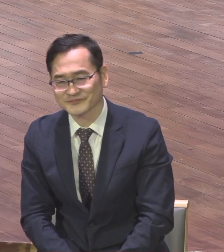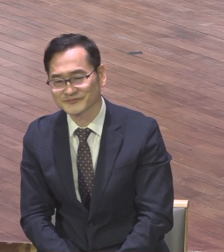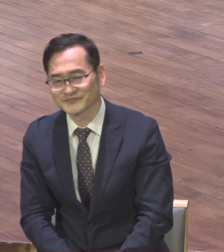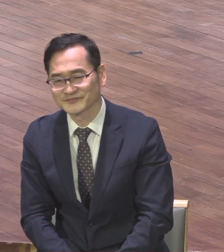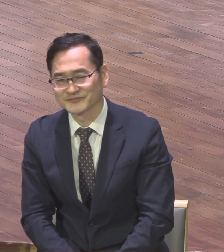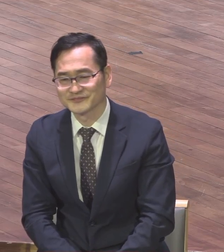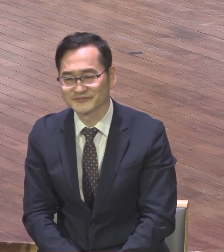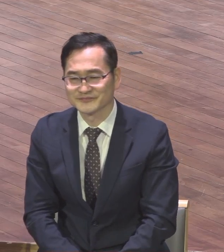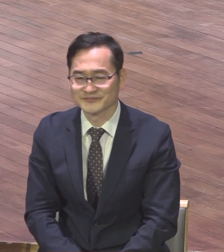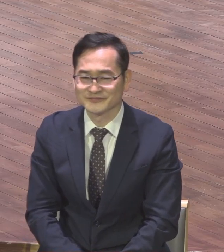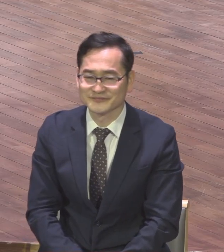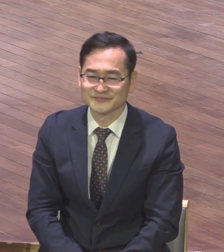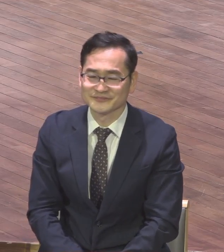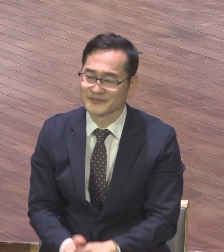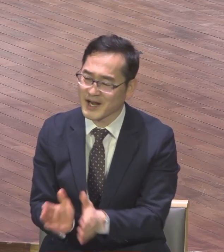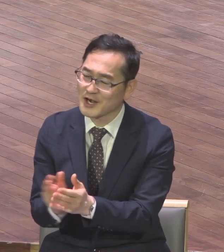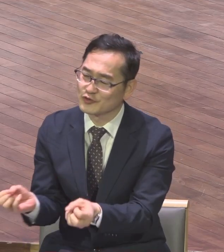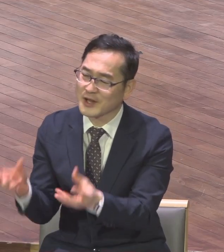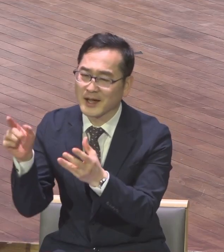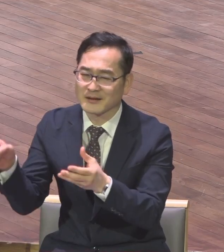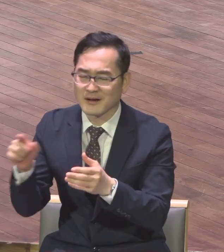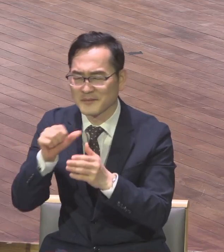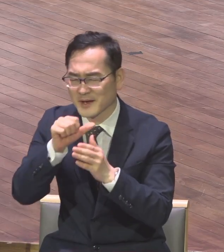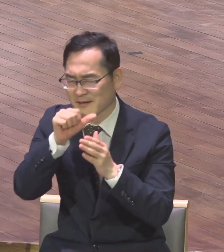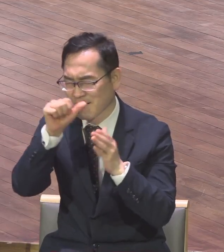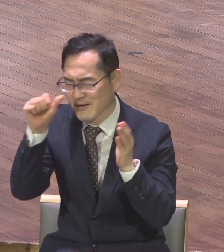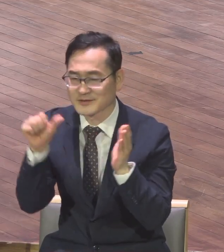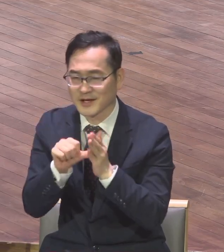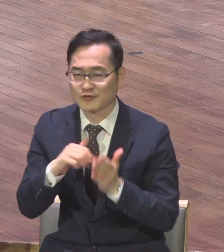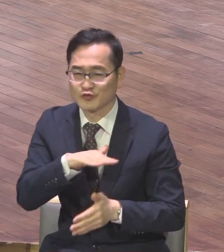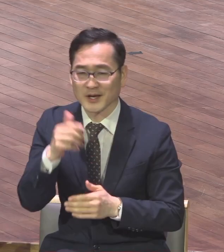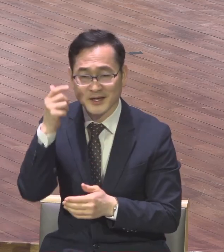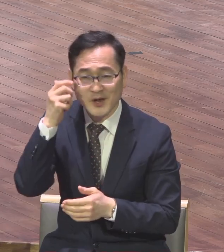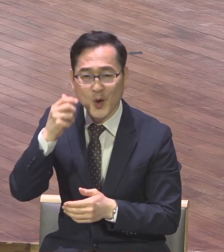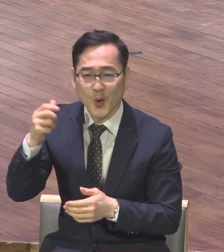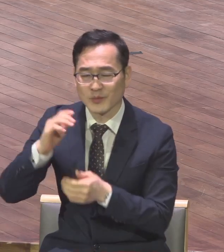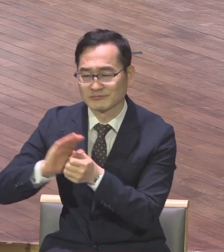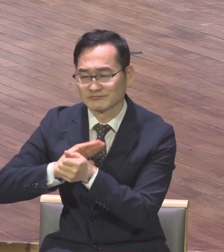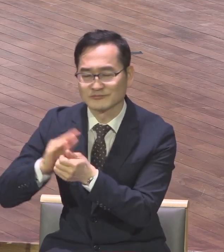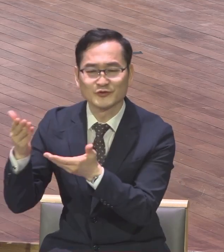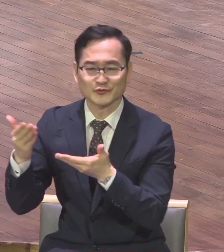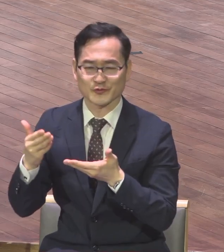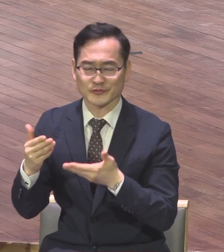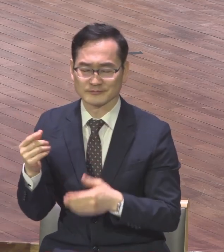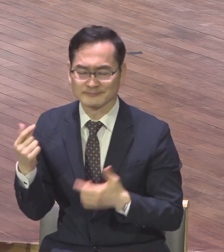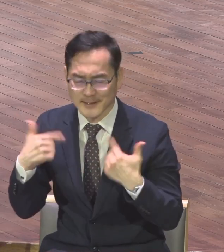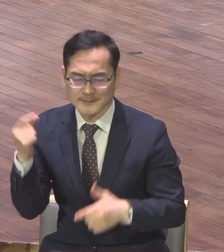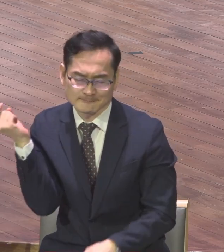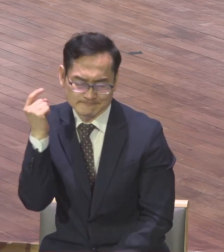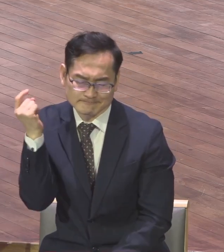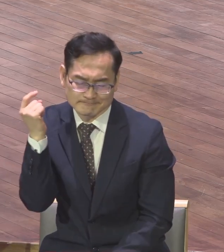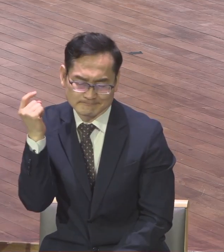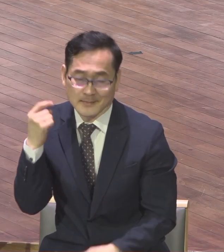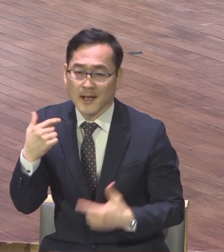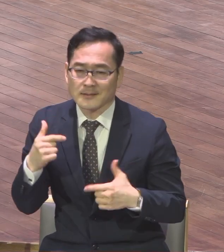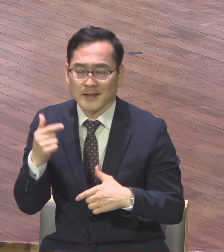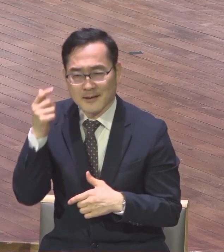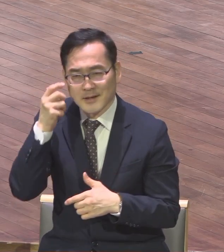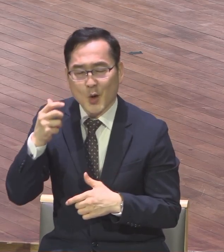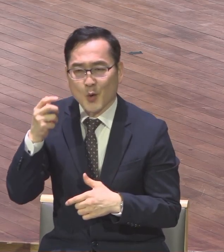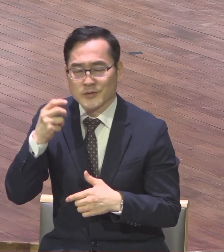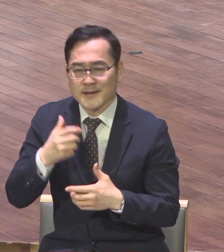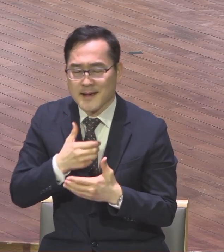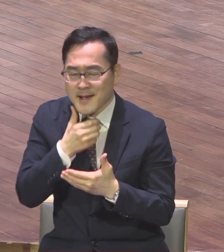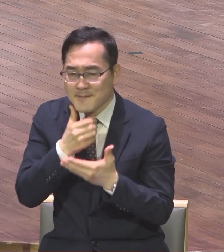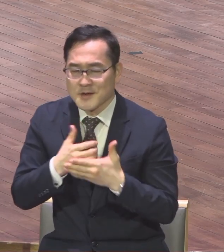현대의 메시아 중에 할렐루야는 평생에 우리 영혼을 타치하고 들을 때마다 영적 흥분이 되고